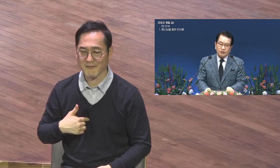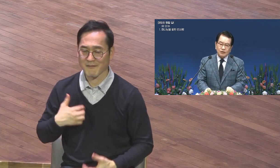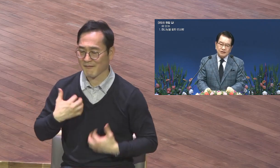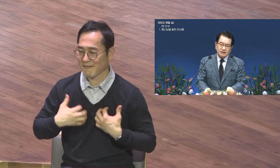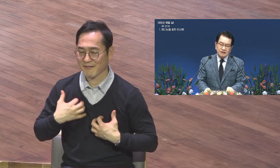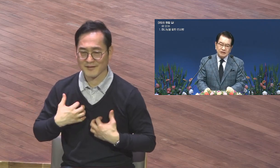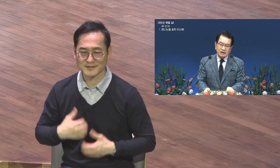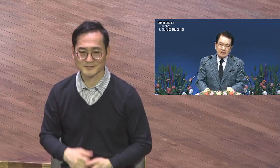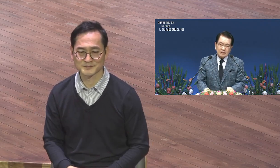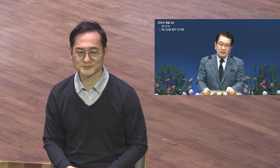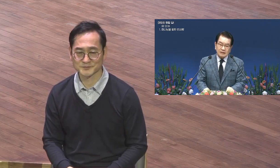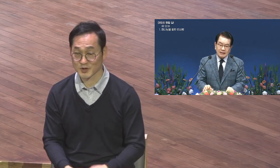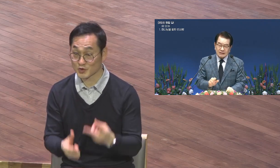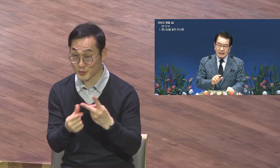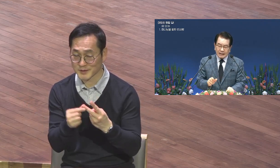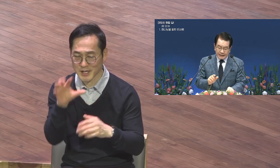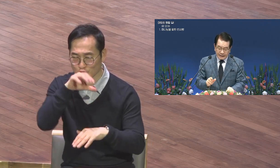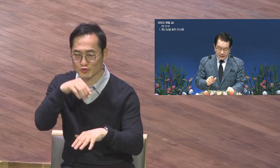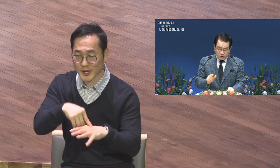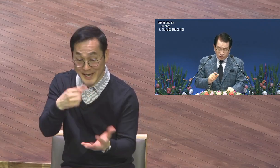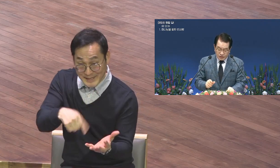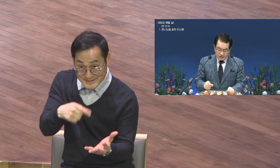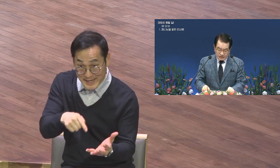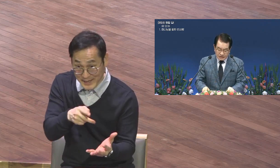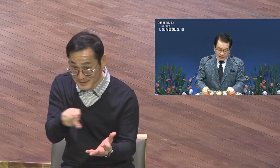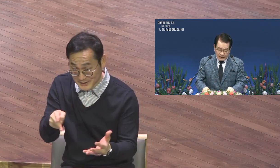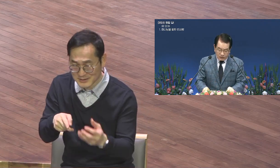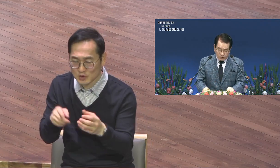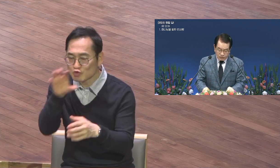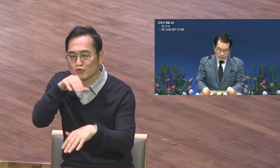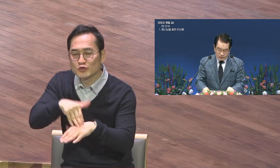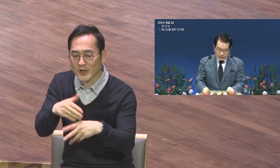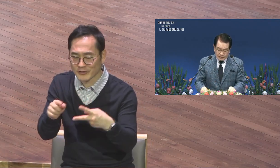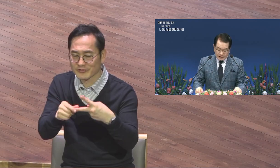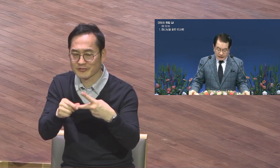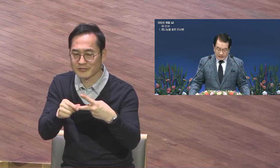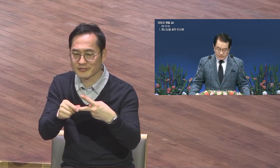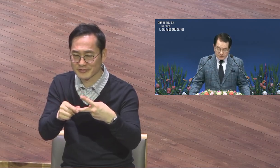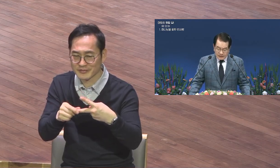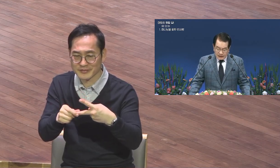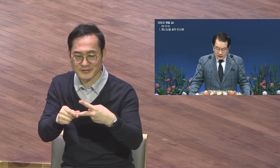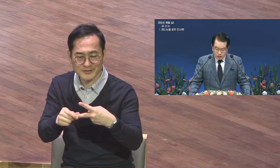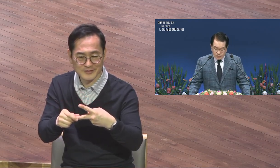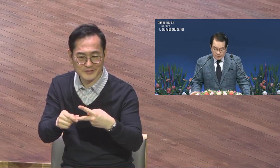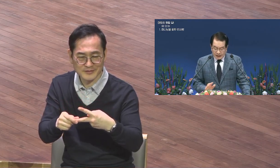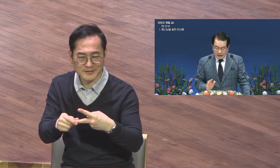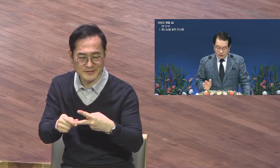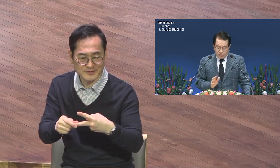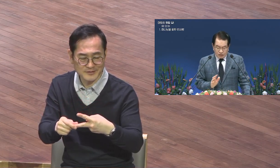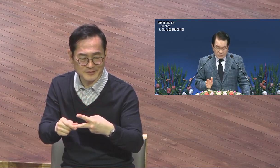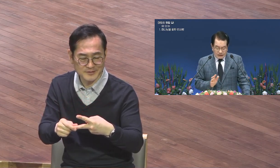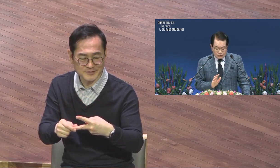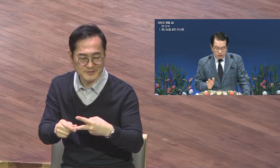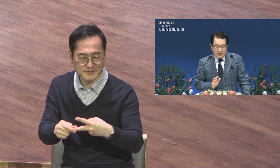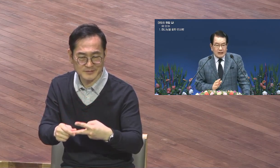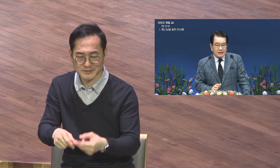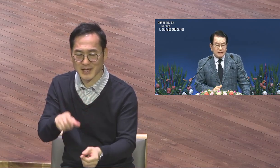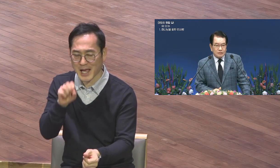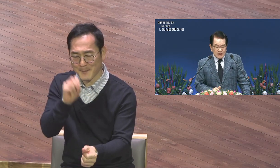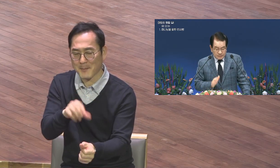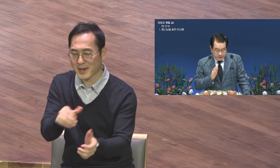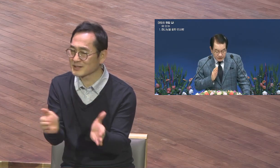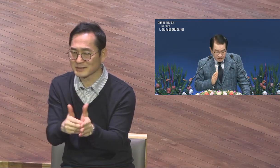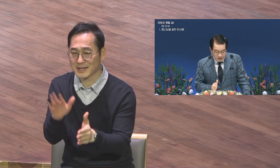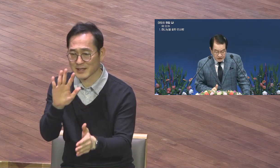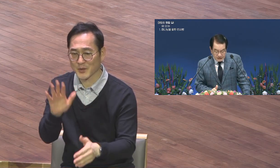있느냐면요, 훈련시킨다, 그런 가르치라 안에 훈련시킨다 해놓고 한두 번 말하고 끝내는 훈련